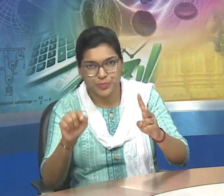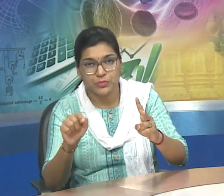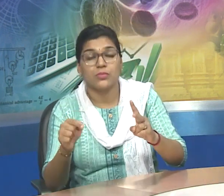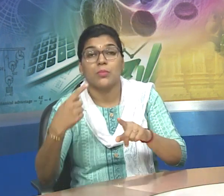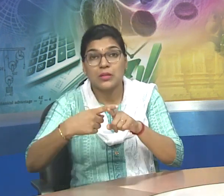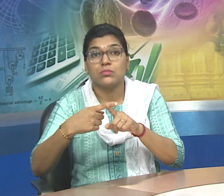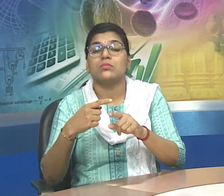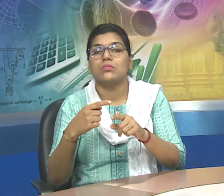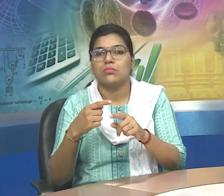और उनकी संस्कृति,